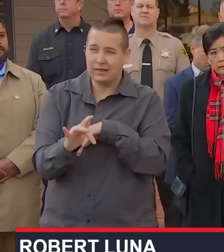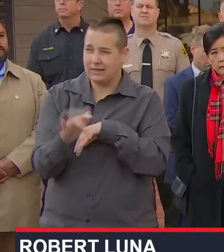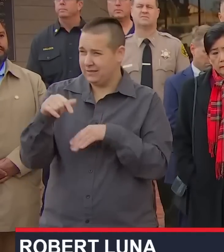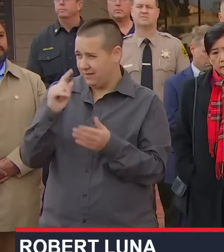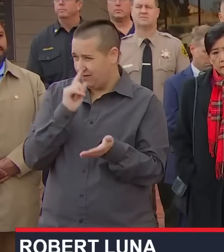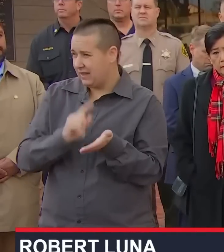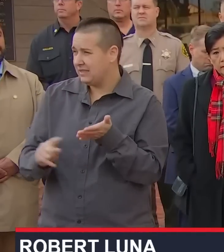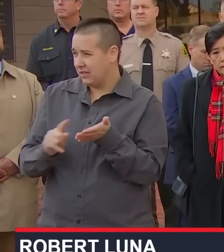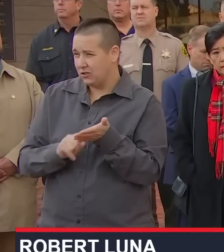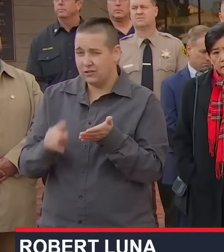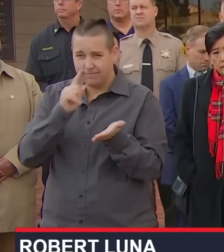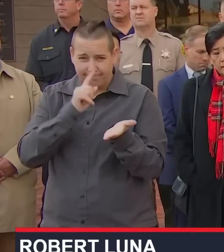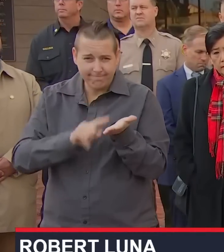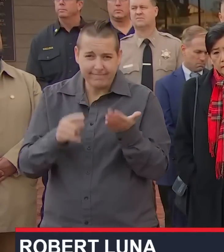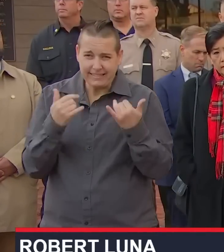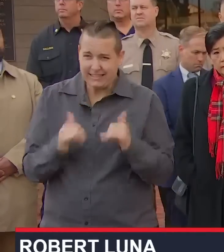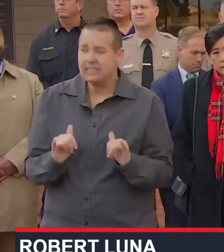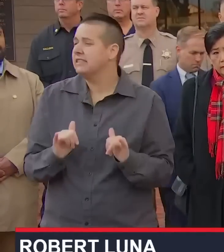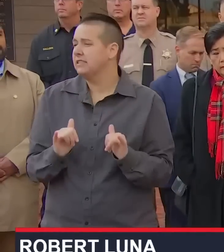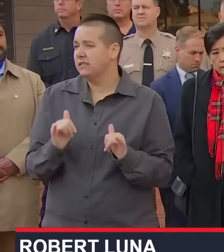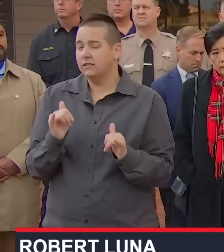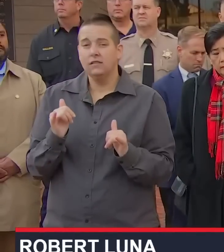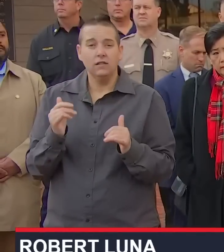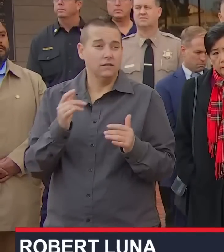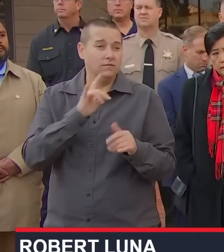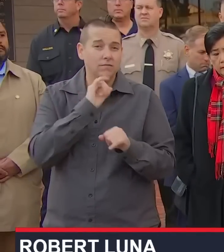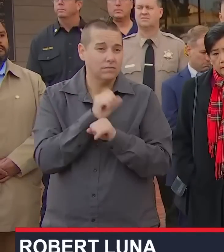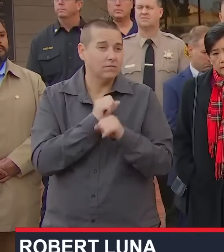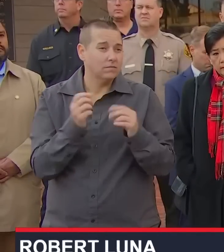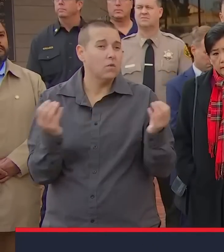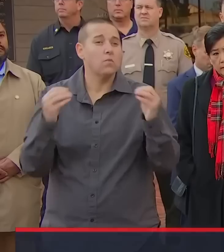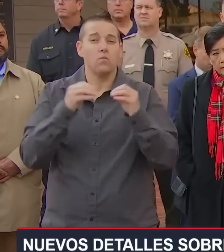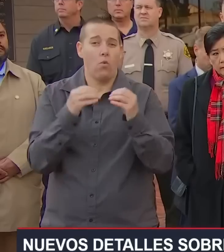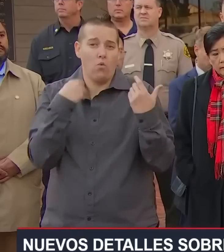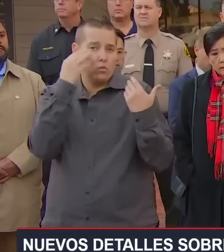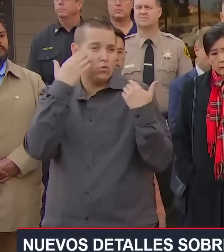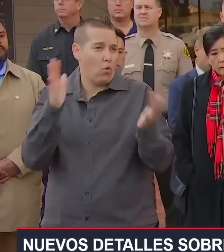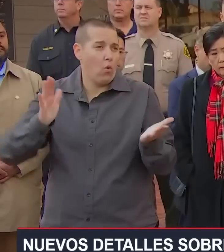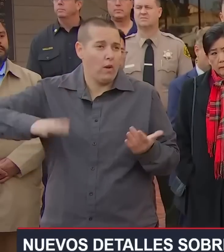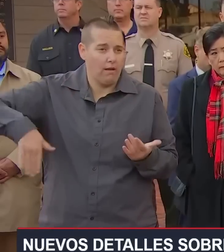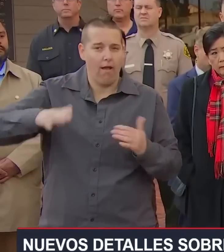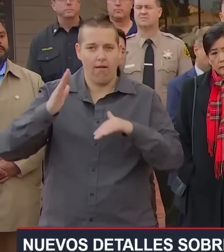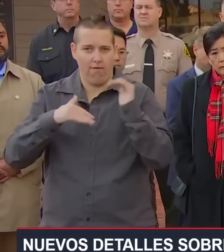estamos en la fase inicial de esta investigación